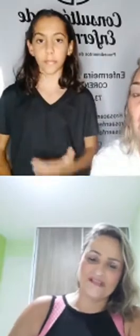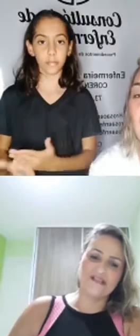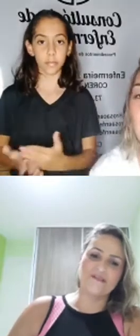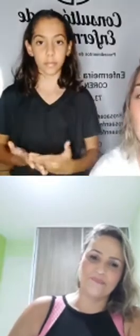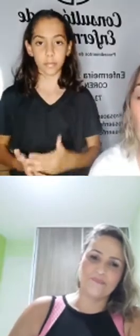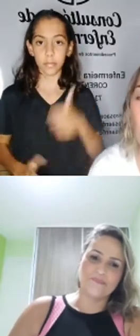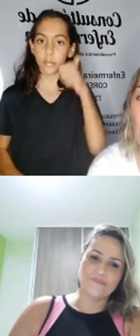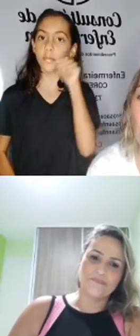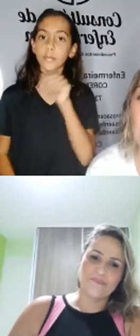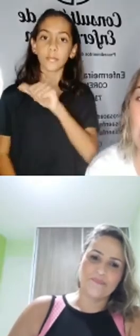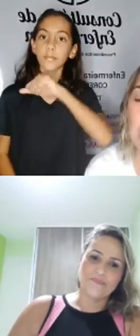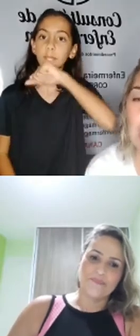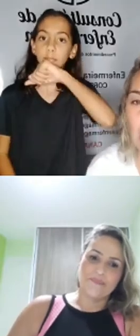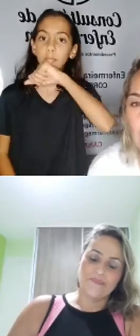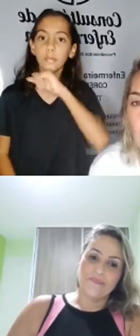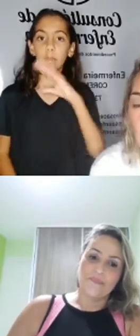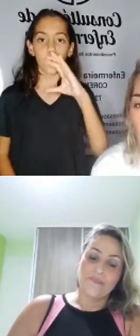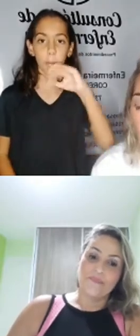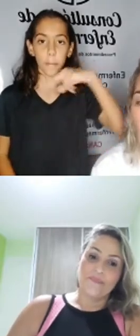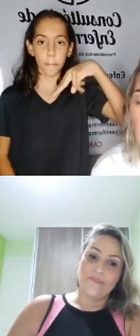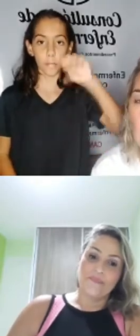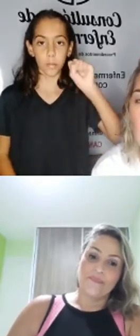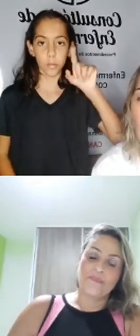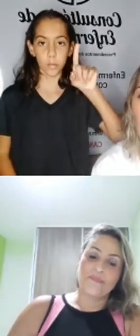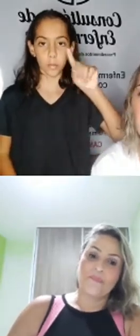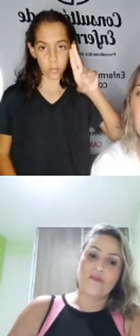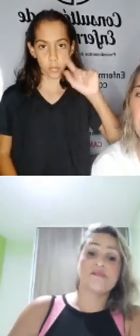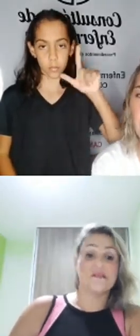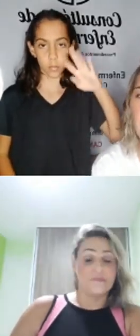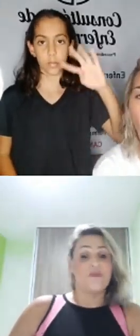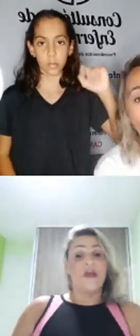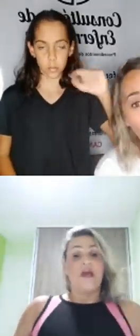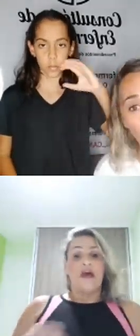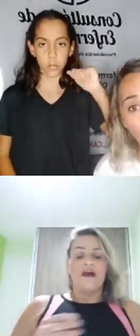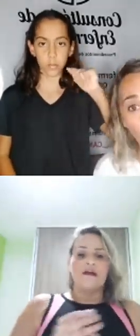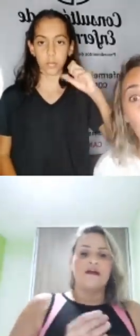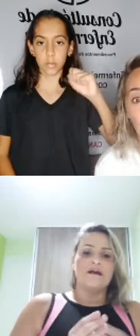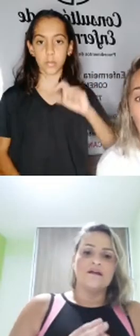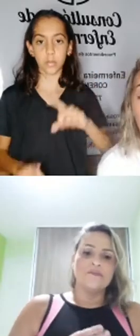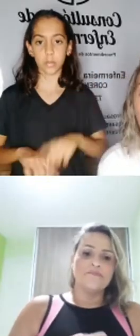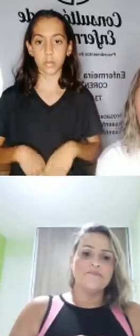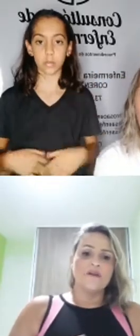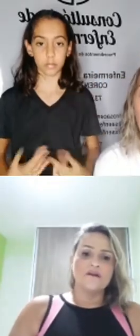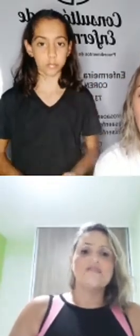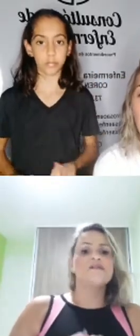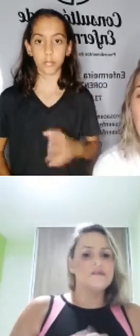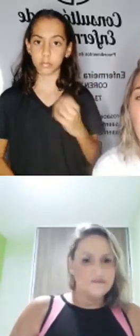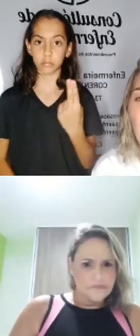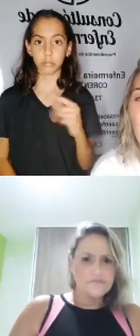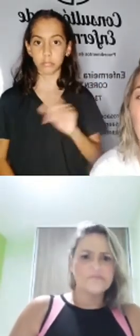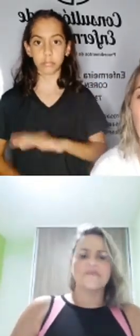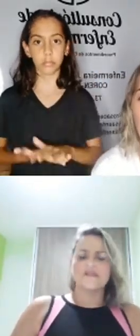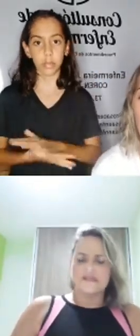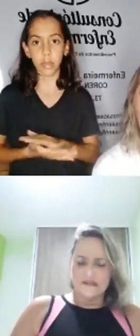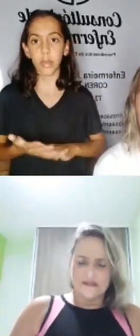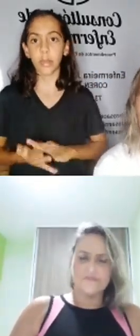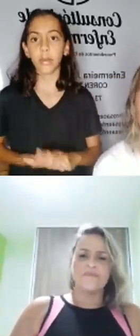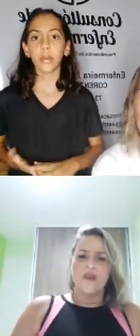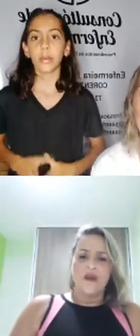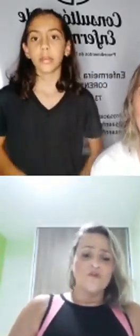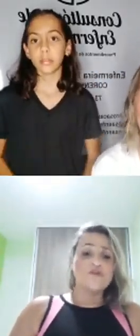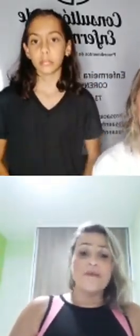senhora diz Sim. aí? Essas consultas precisam ser mantidas Sim. ou não? É, sim.